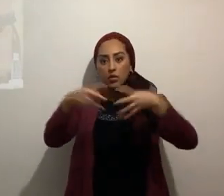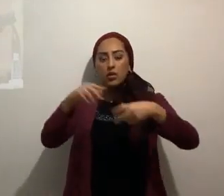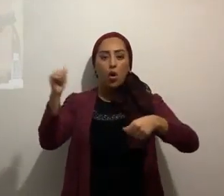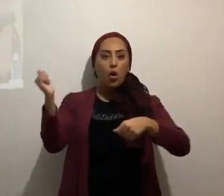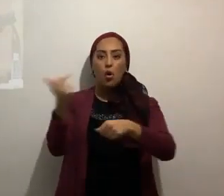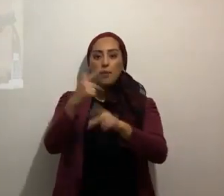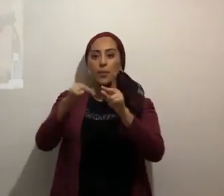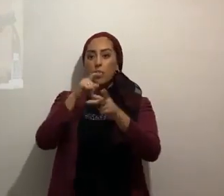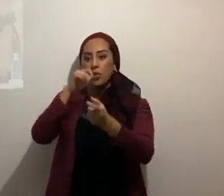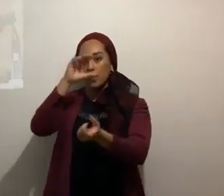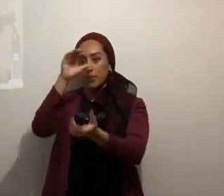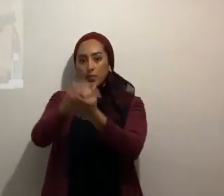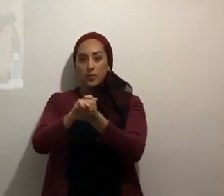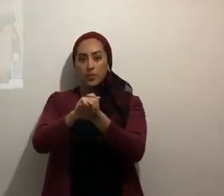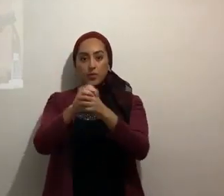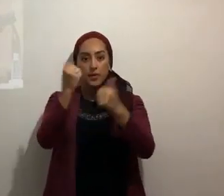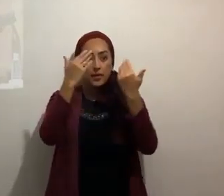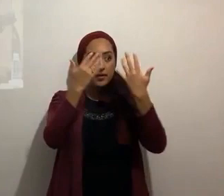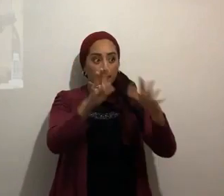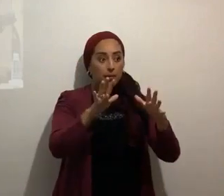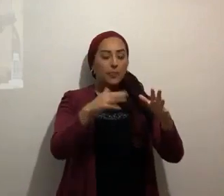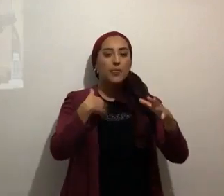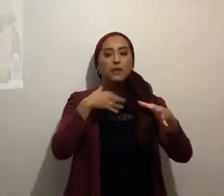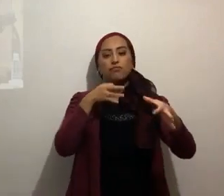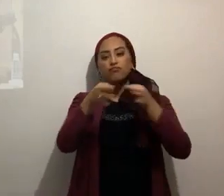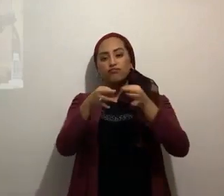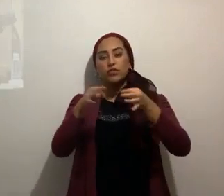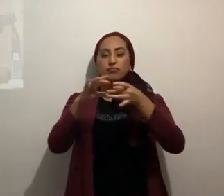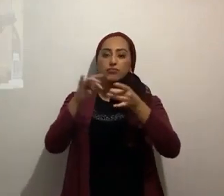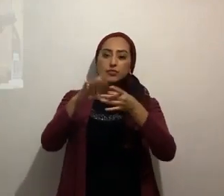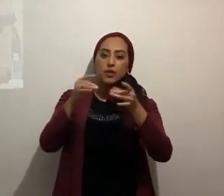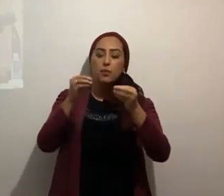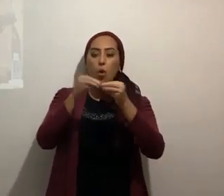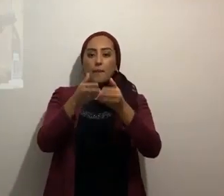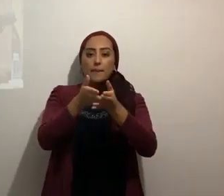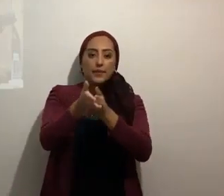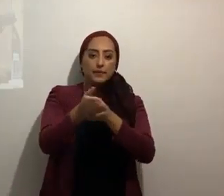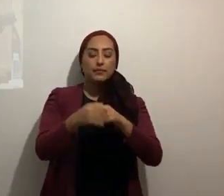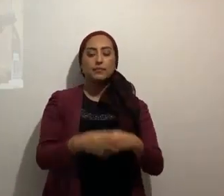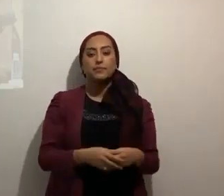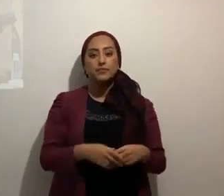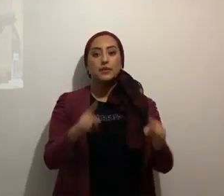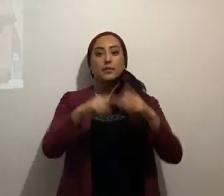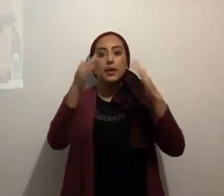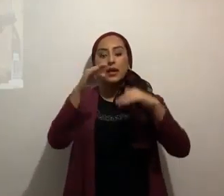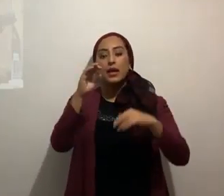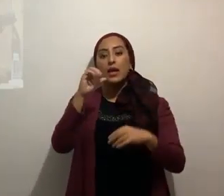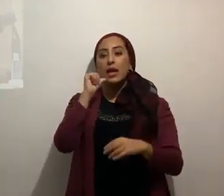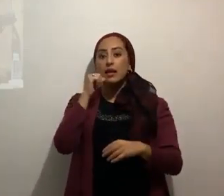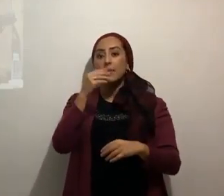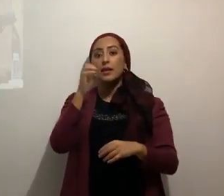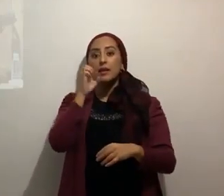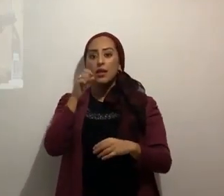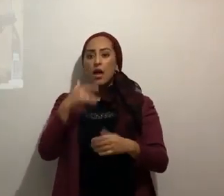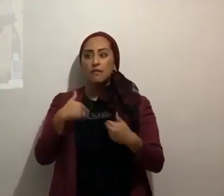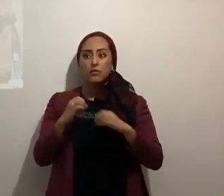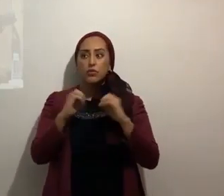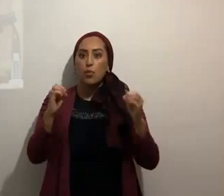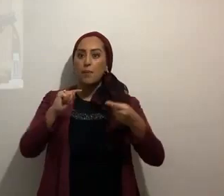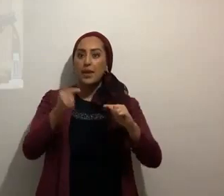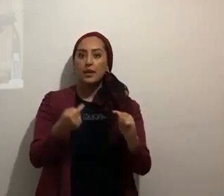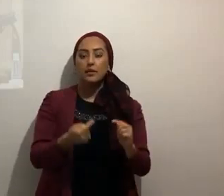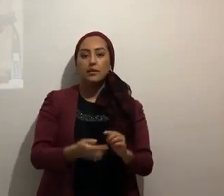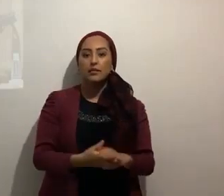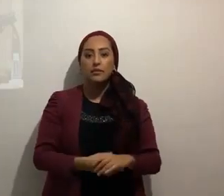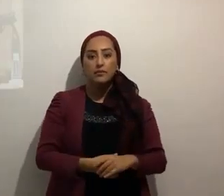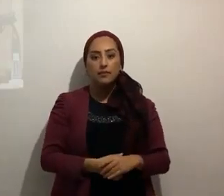puros matrimonios fuera de Shabbat y dar una plática sobre esto más profundo. Pero Adán y Eva no tenían dolor.